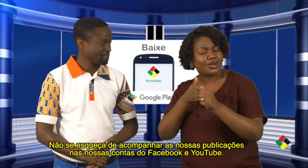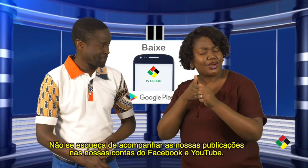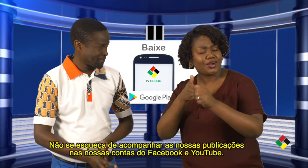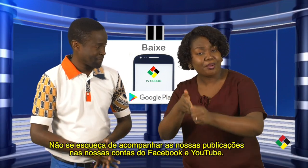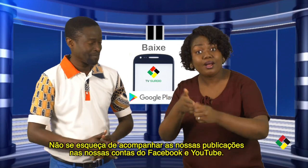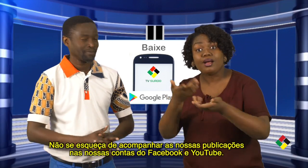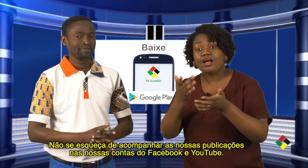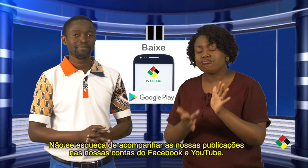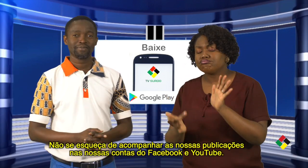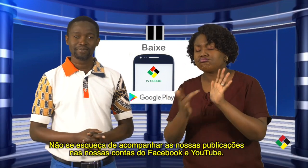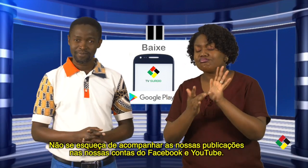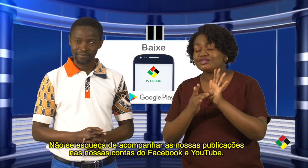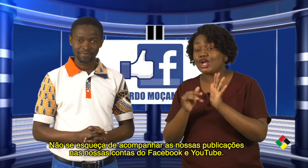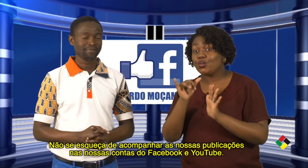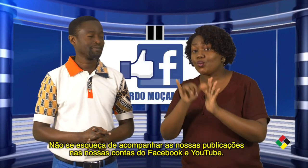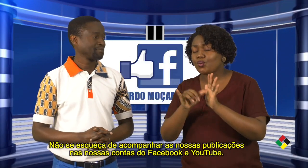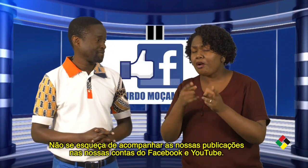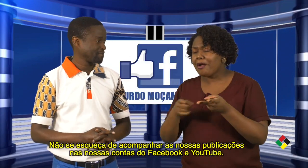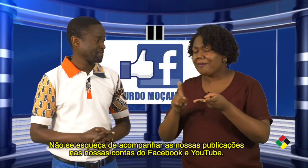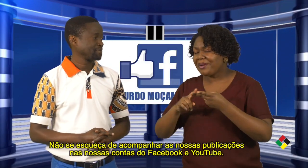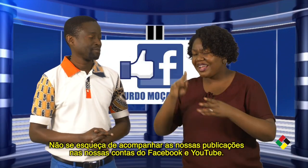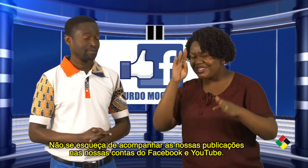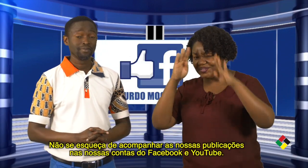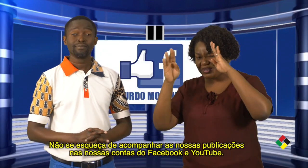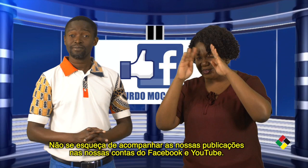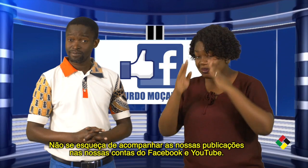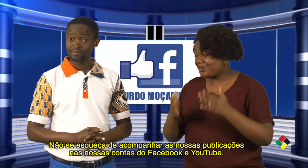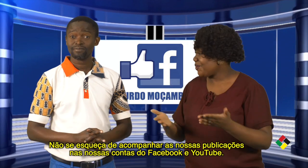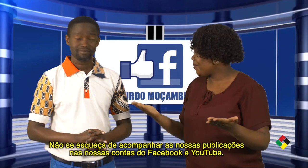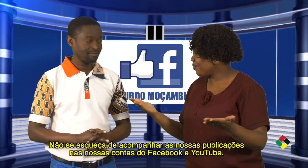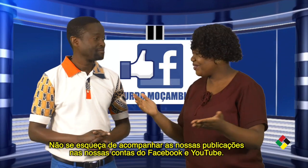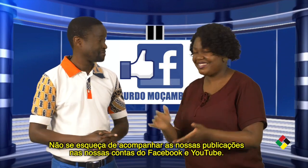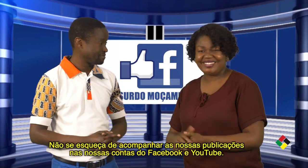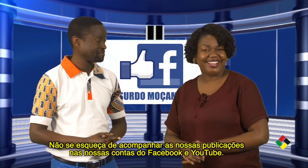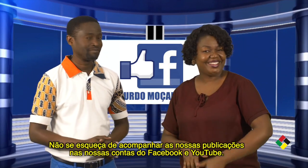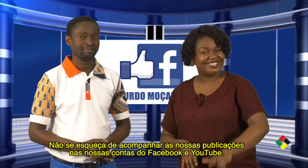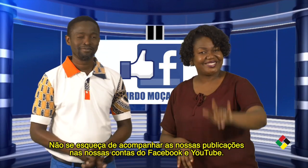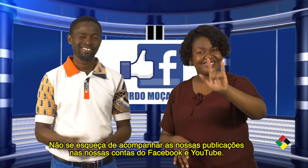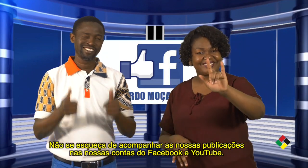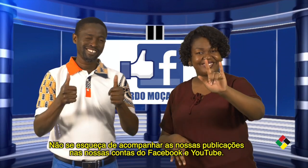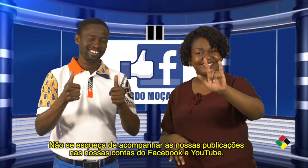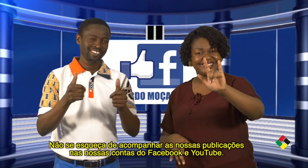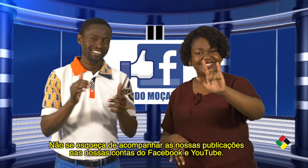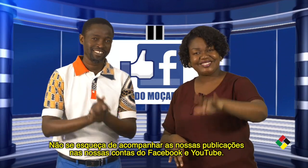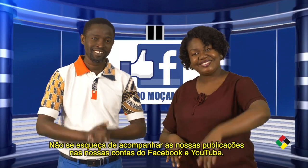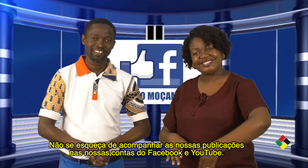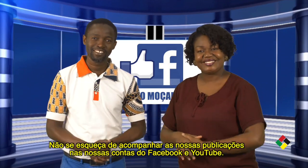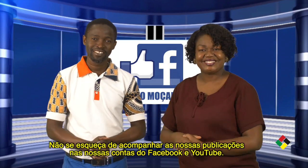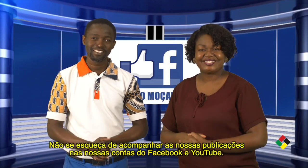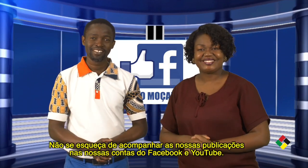Não se esqueça de acompanhar as nossas publicações nas nossas contas do Facebook e YouTube.